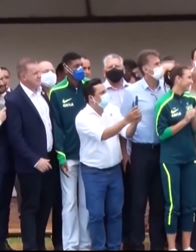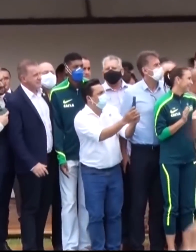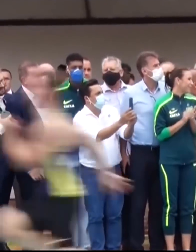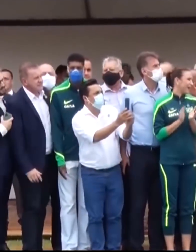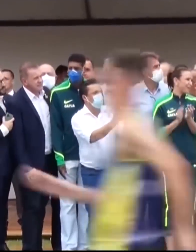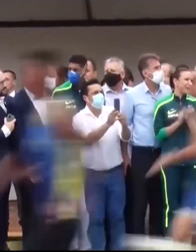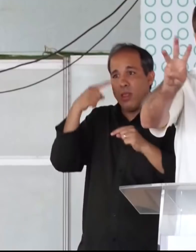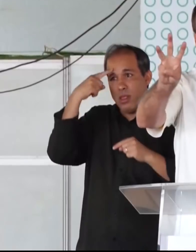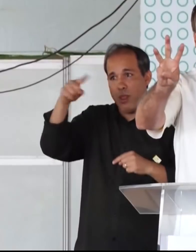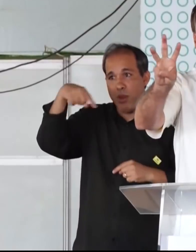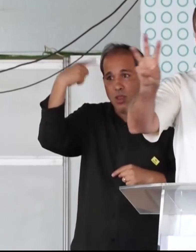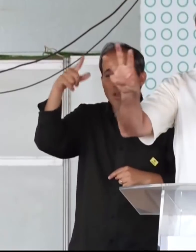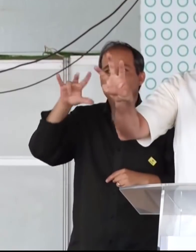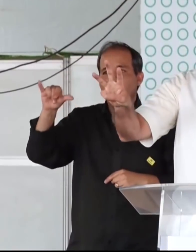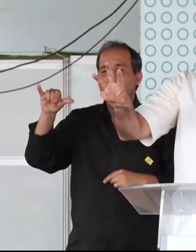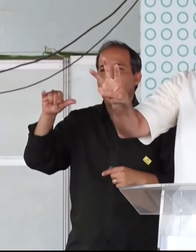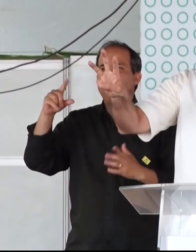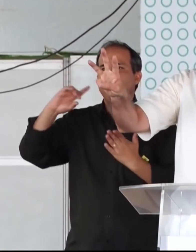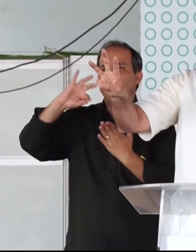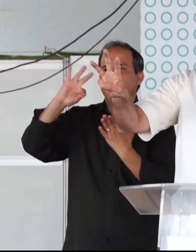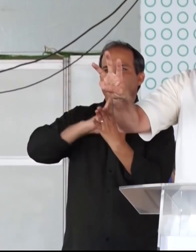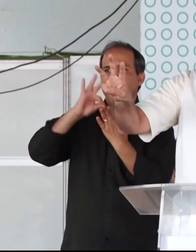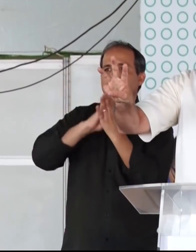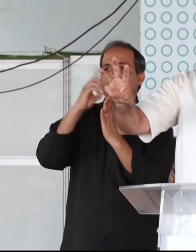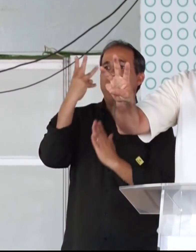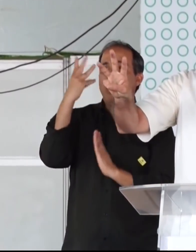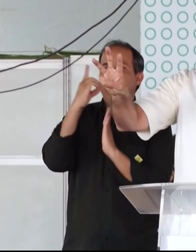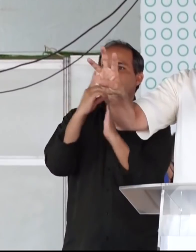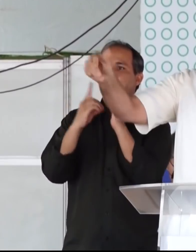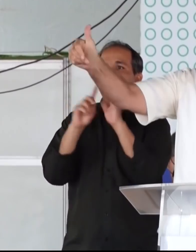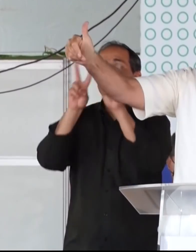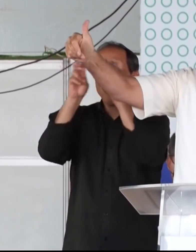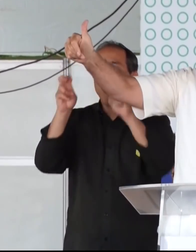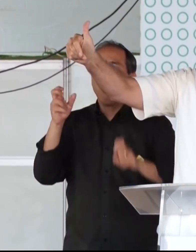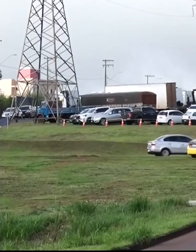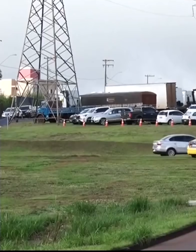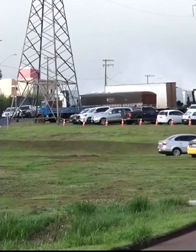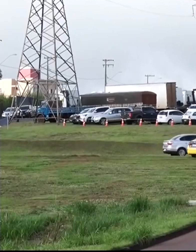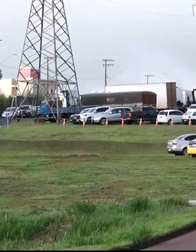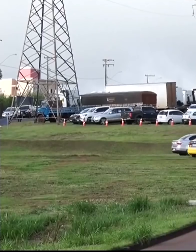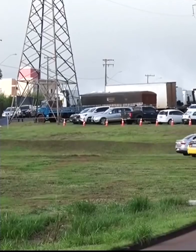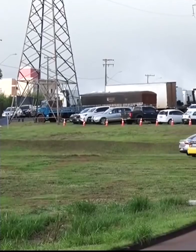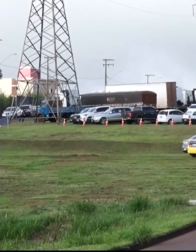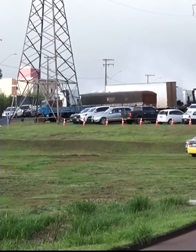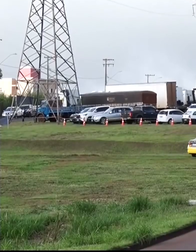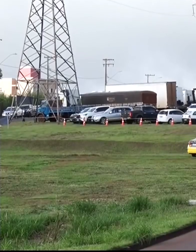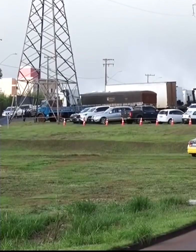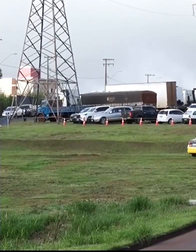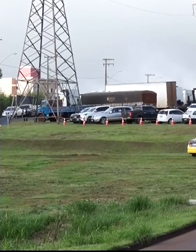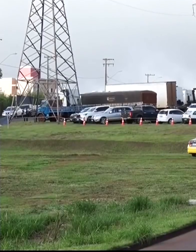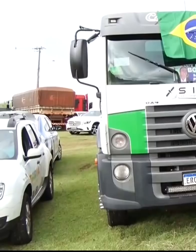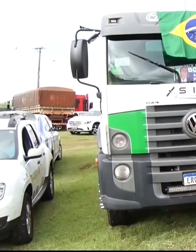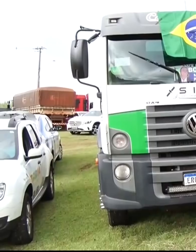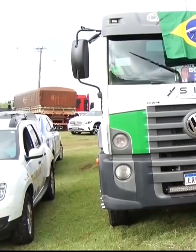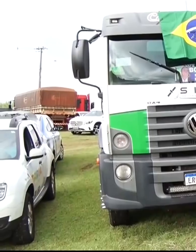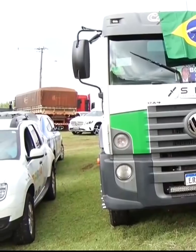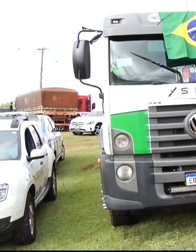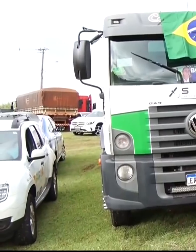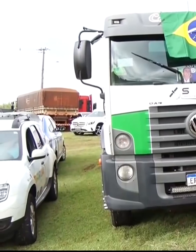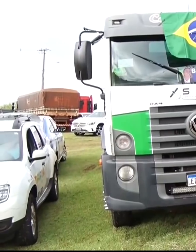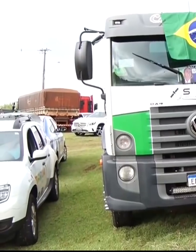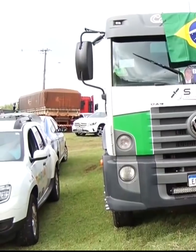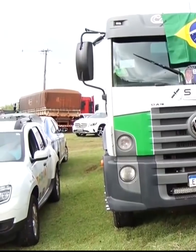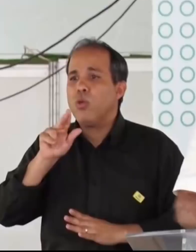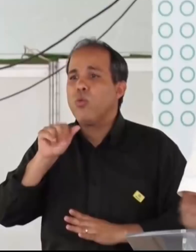de atletismo. Ao falar, anunciou para amanhã uma novidade na área do transporte e dos combustíveis.